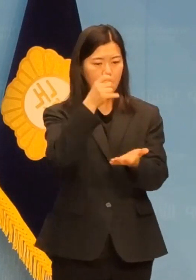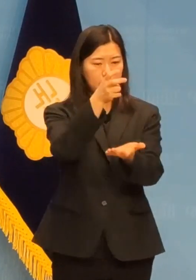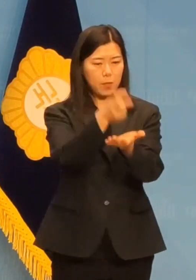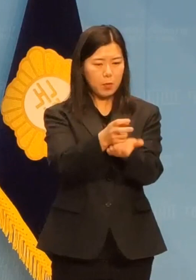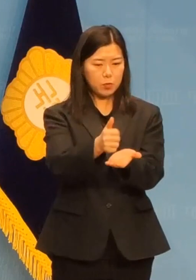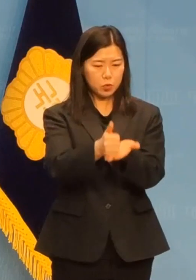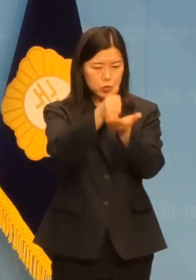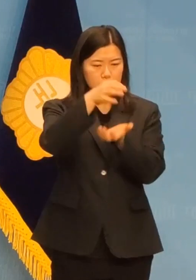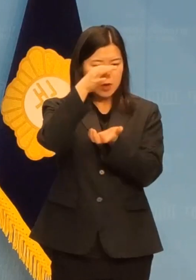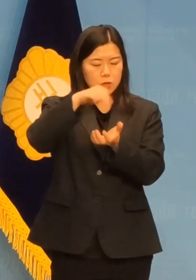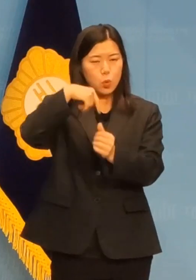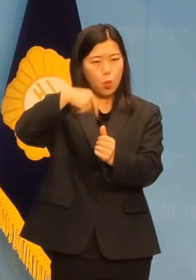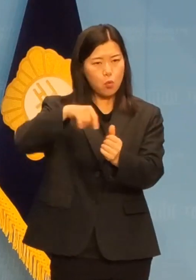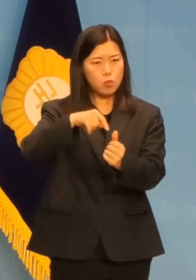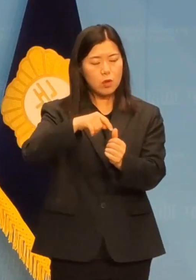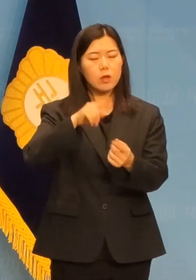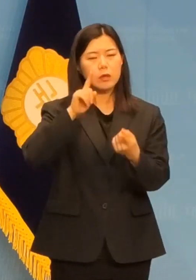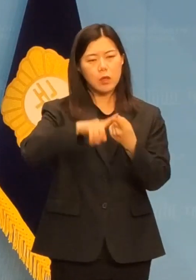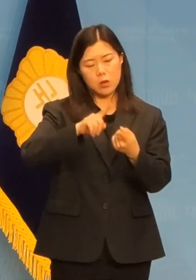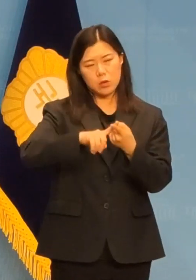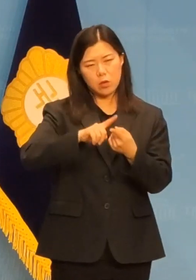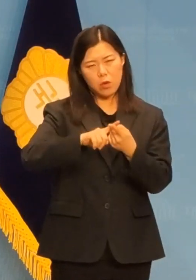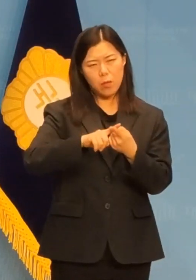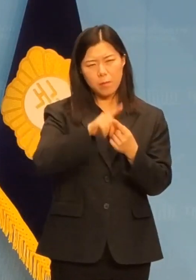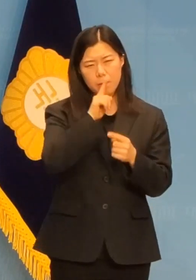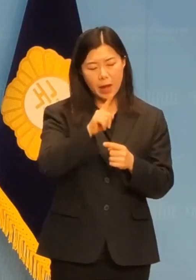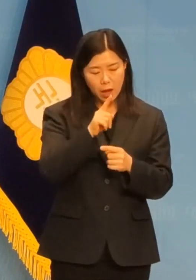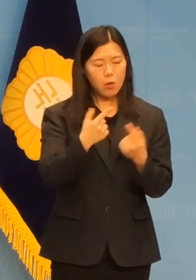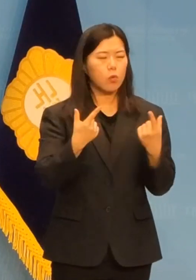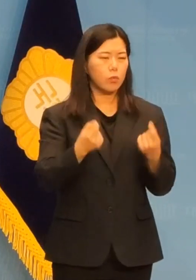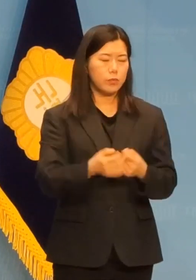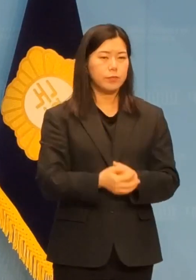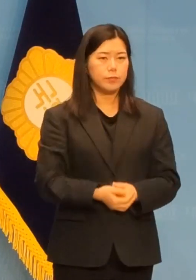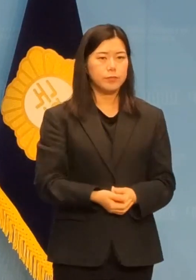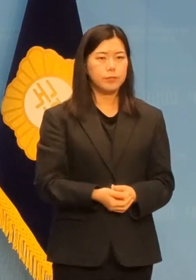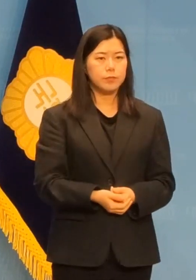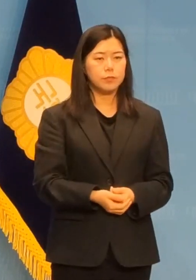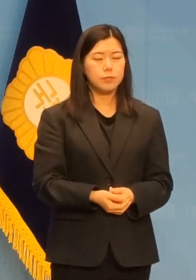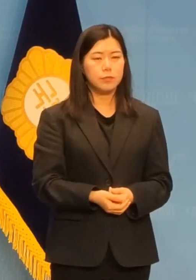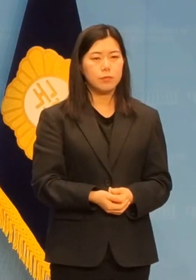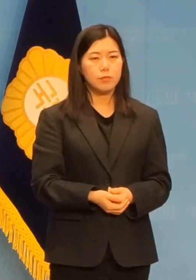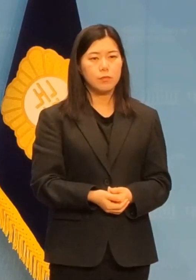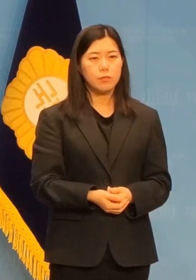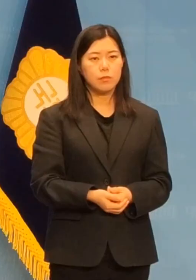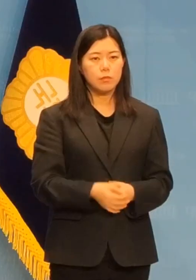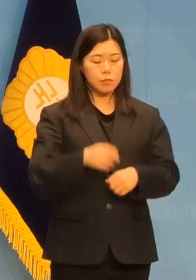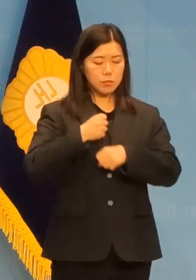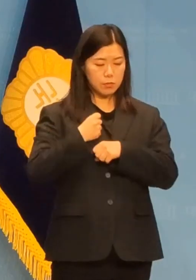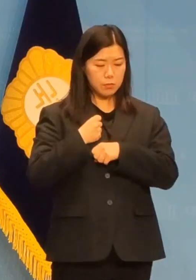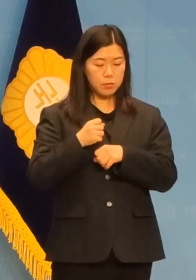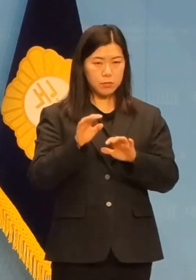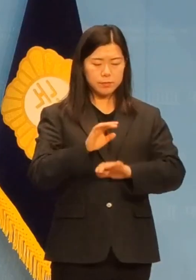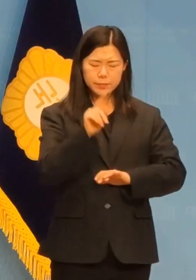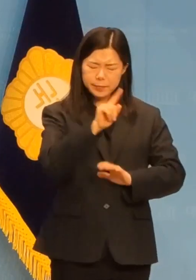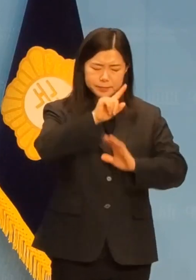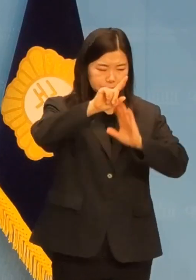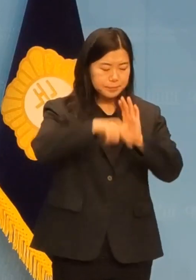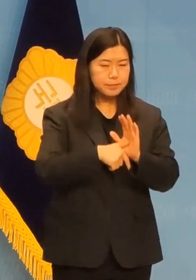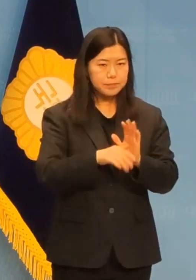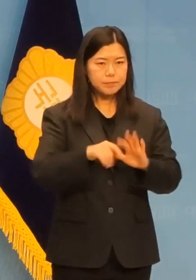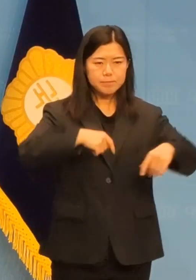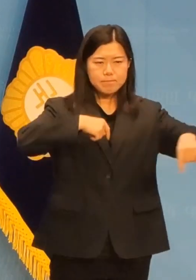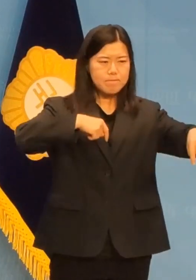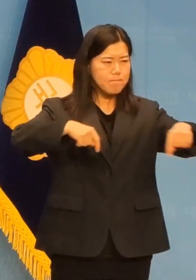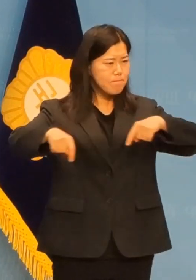가치 교육의 중요성을 강조한 것도 같은 맥락입니다. 군은 어떤 경우에도 정치